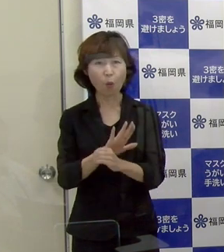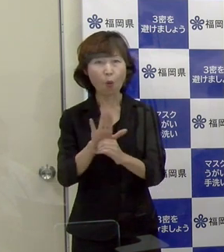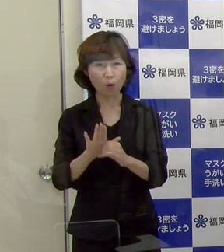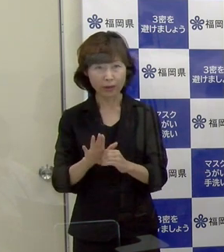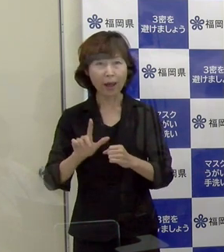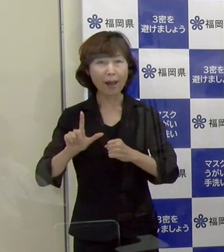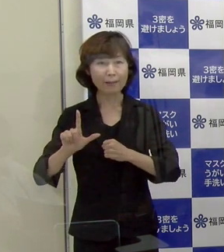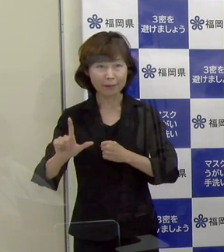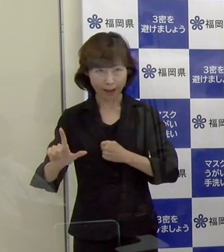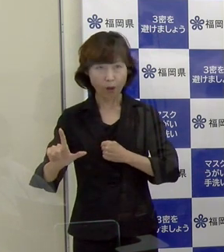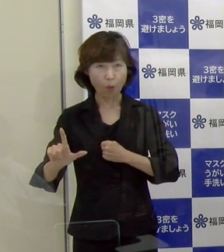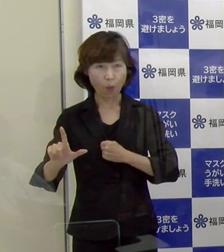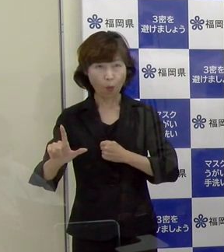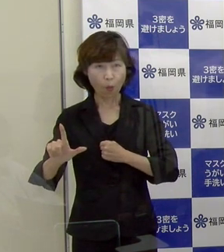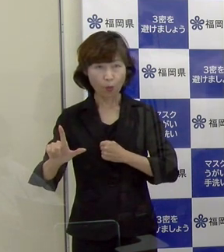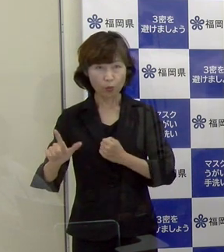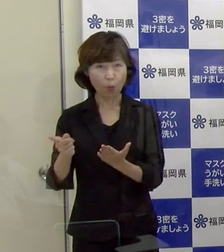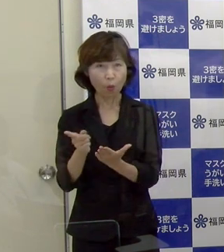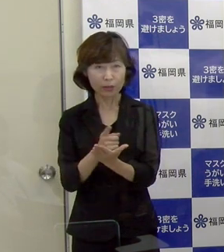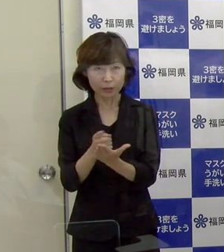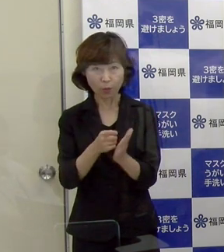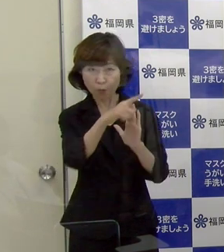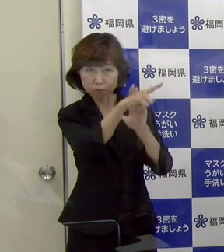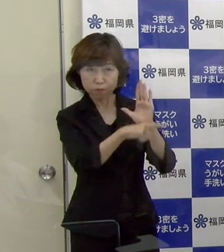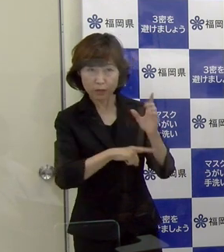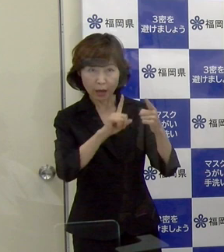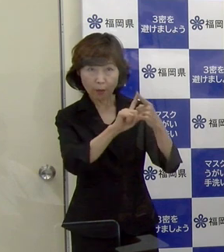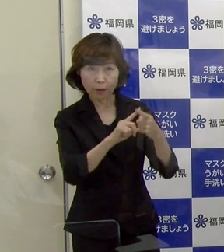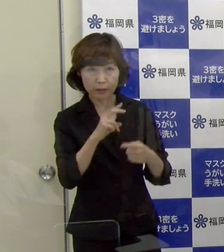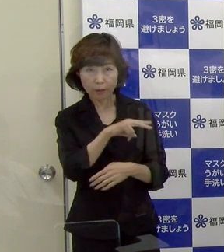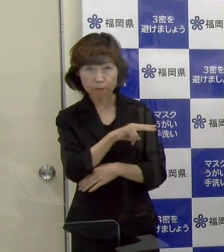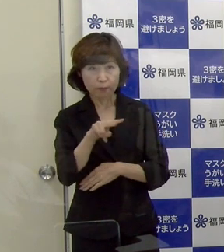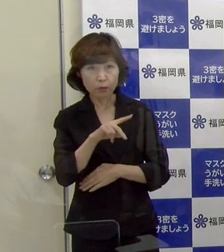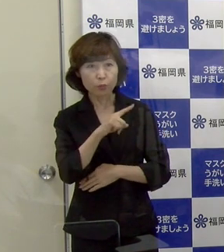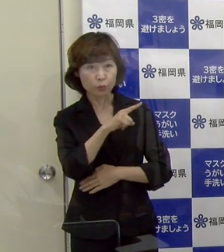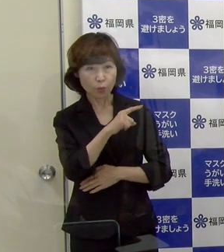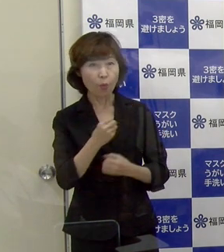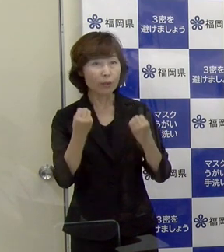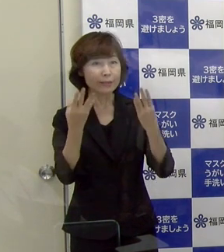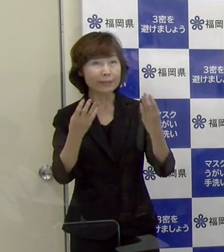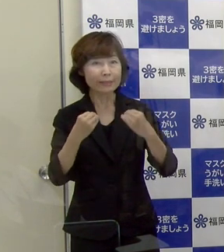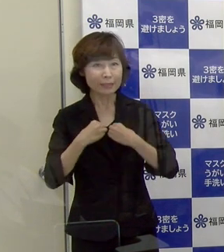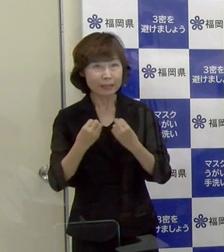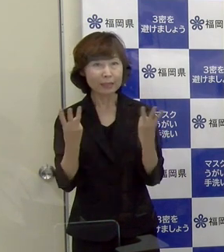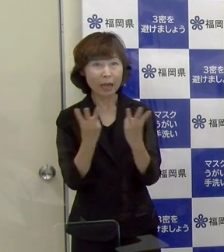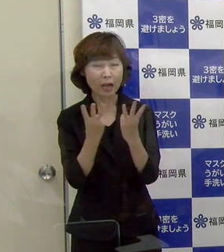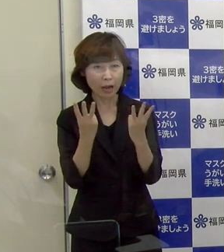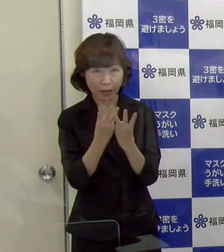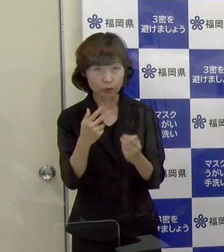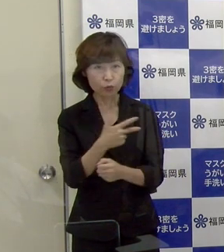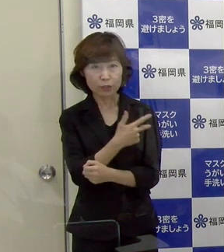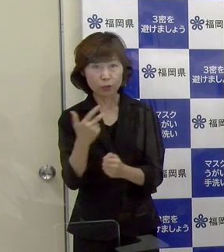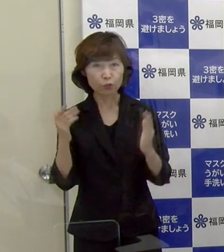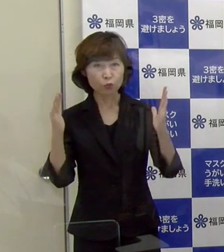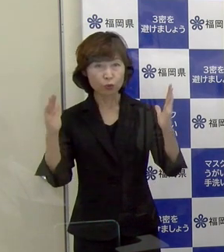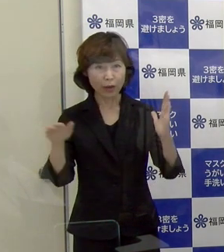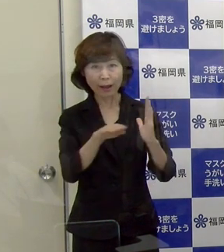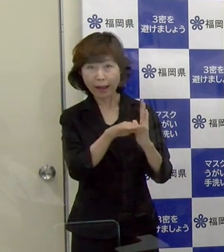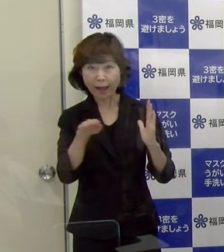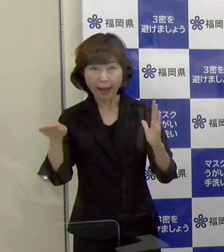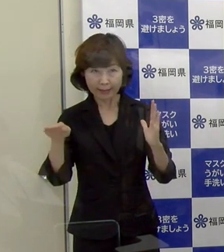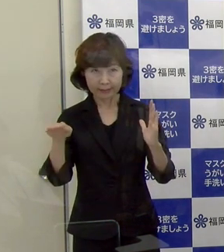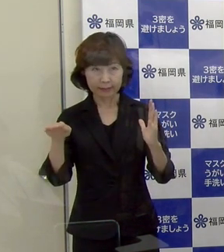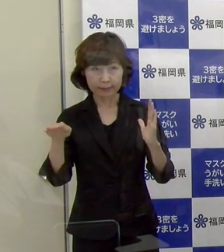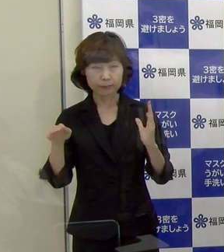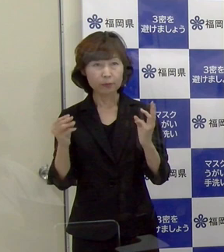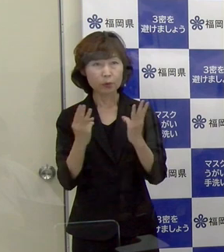各指標ごとに見てみますと新規陽性者数の7日移動平均これは